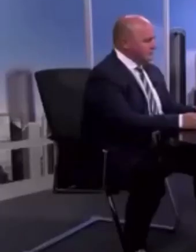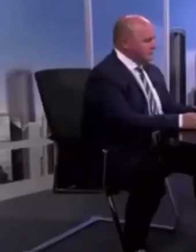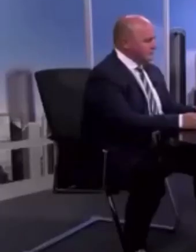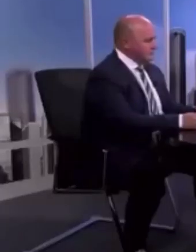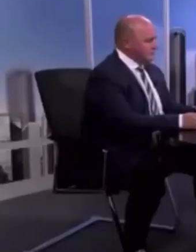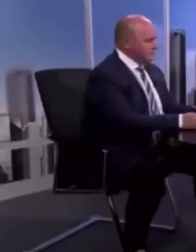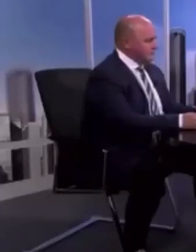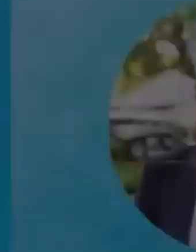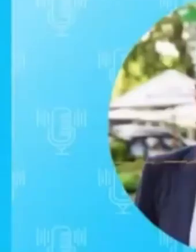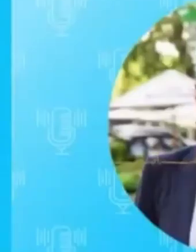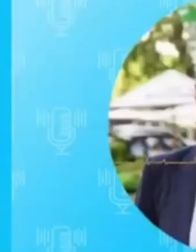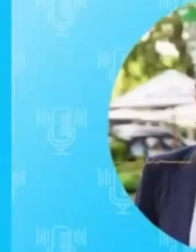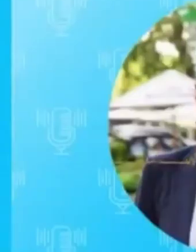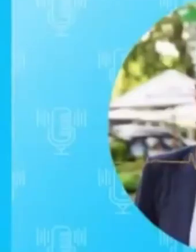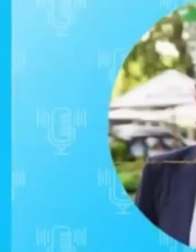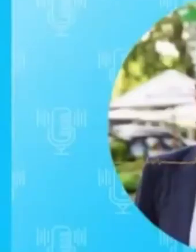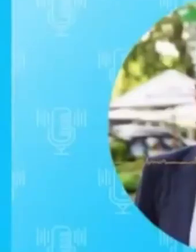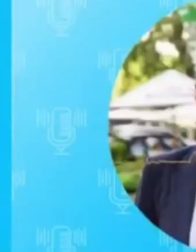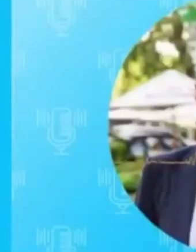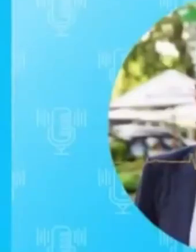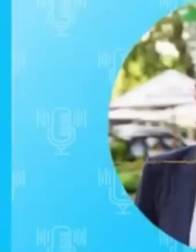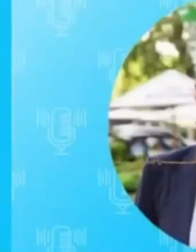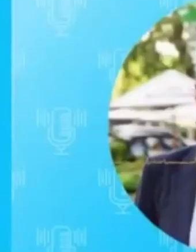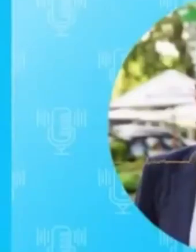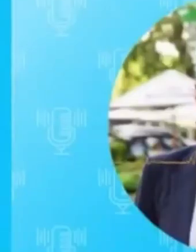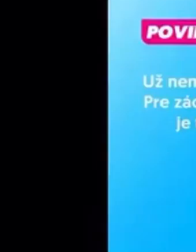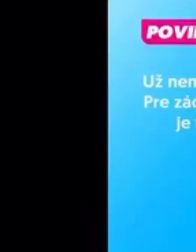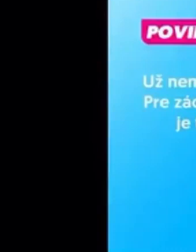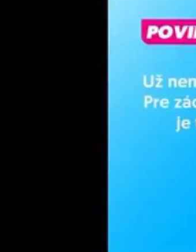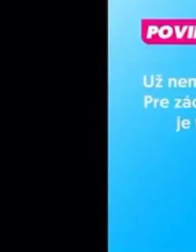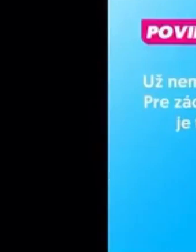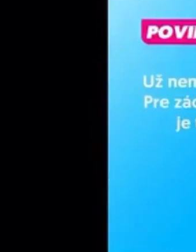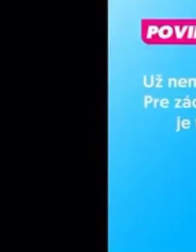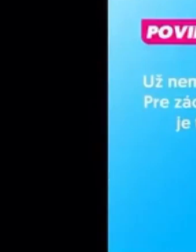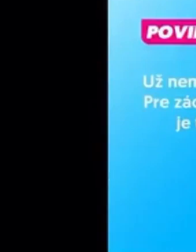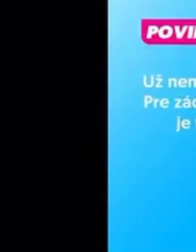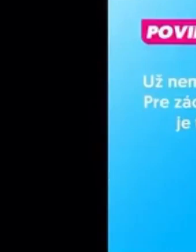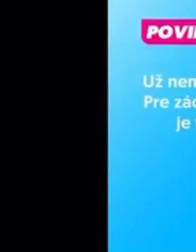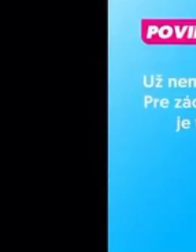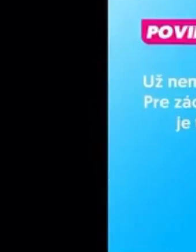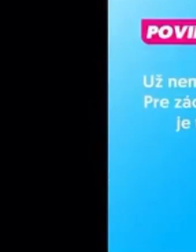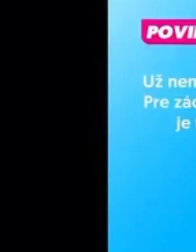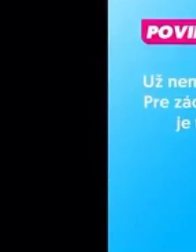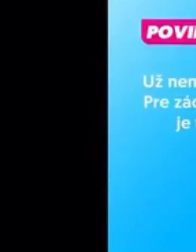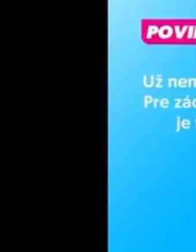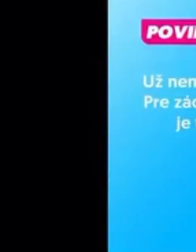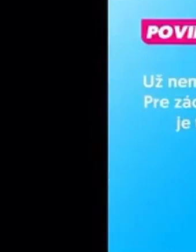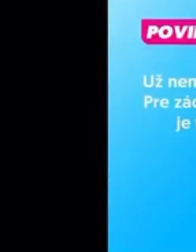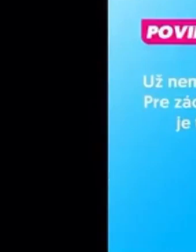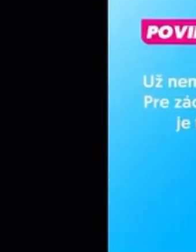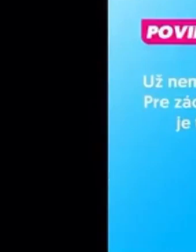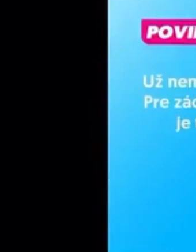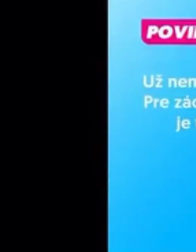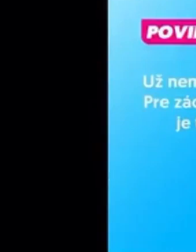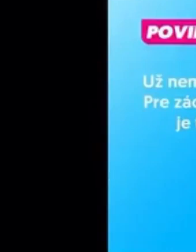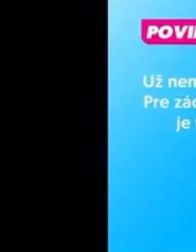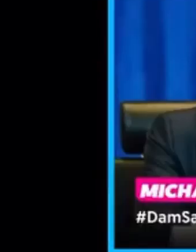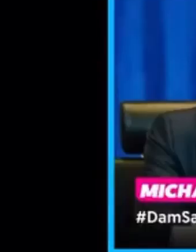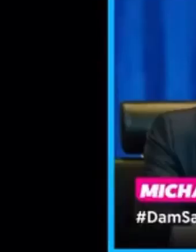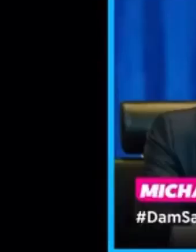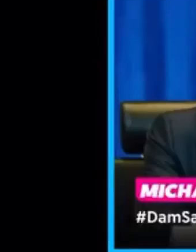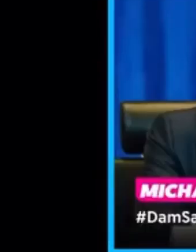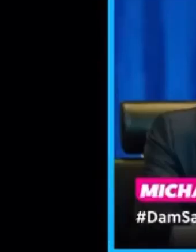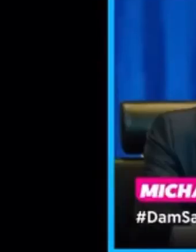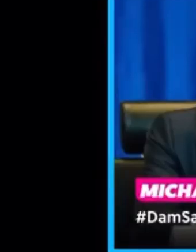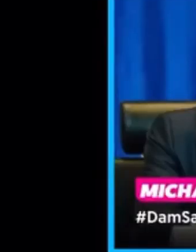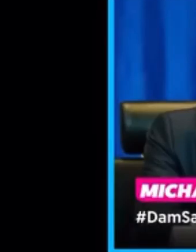trestného zákonníka. Sa už nemôže jednotlivec rozhodovať o tom, ako naložiť so svojím zdravím, tedy prichádza štátna autorita, štátna